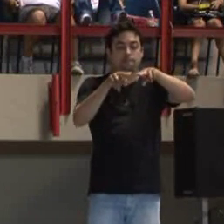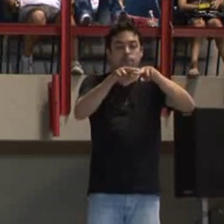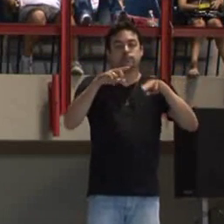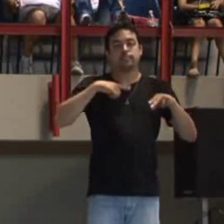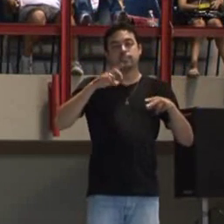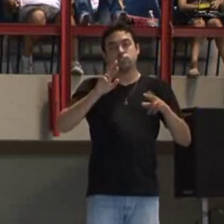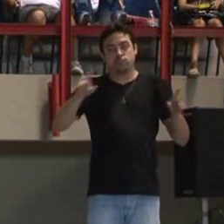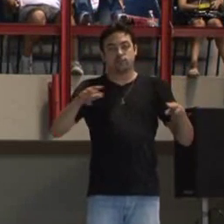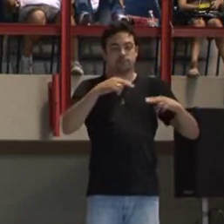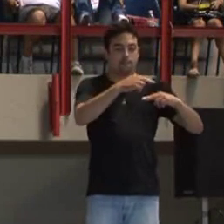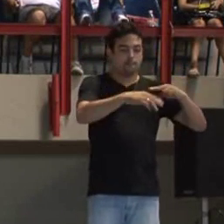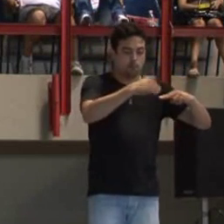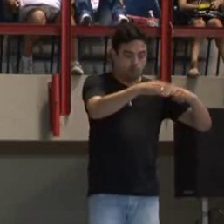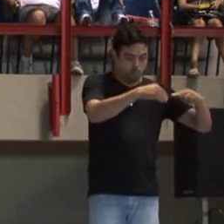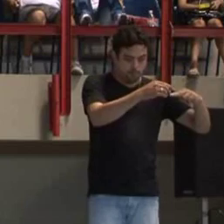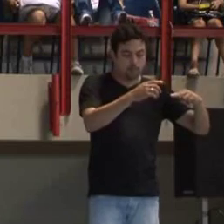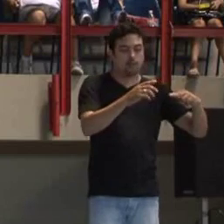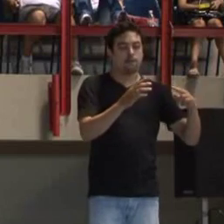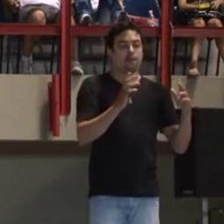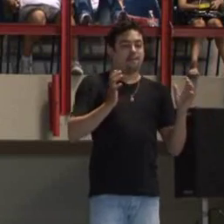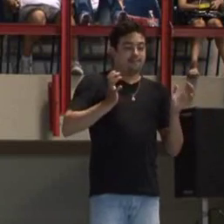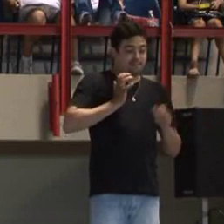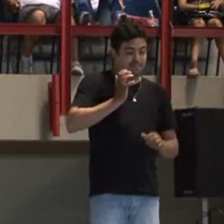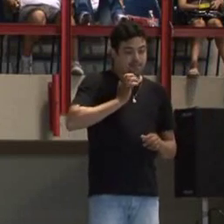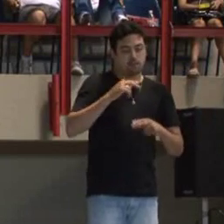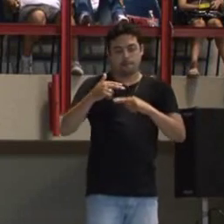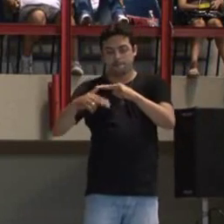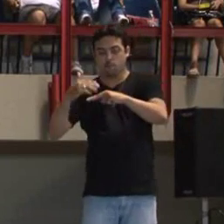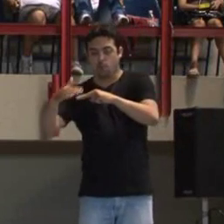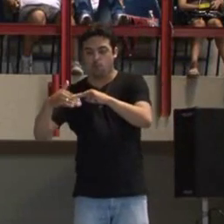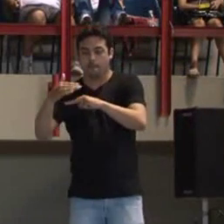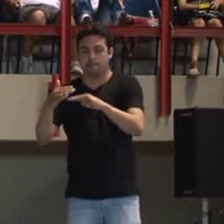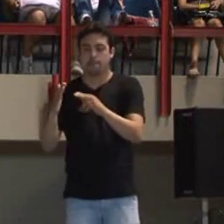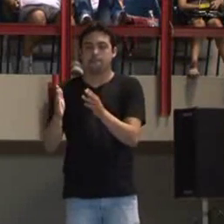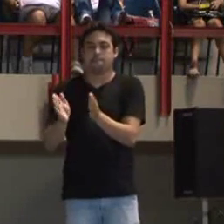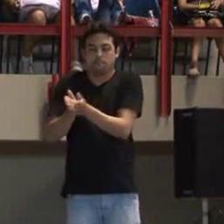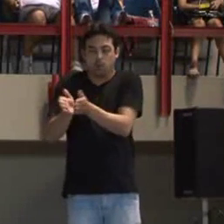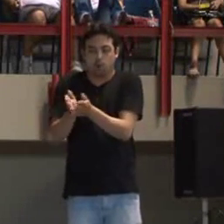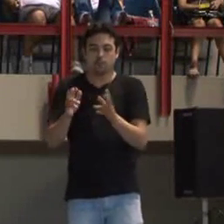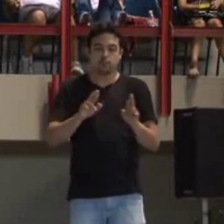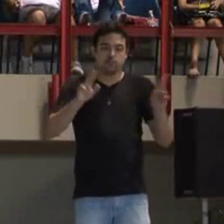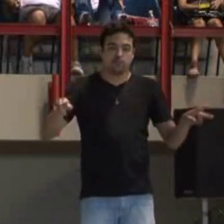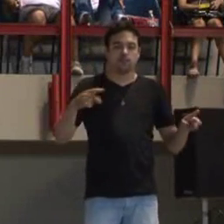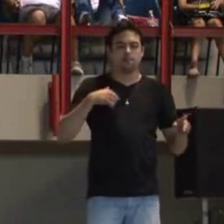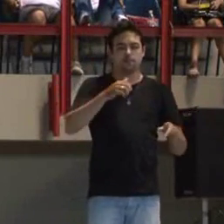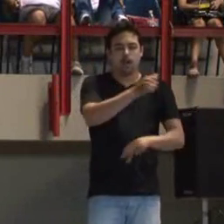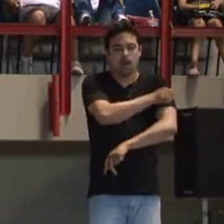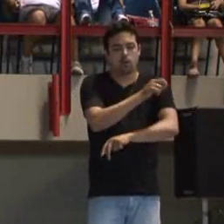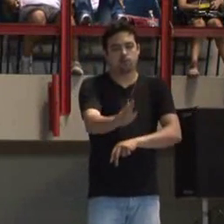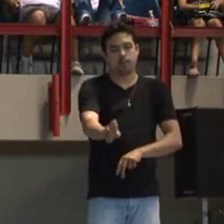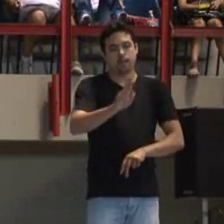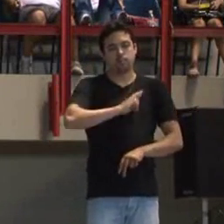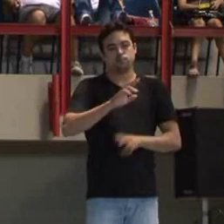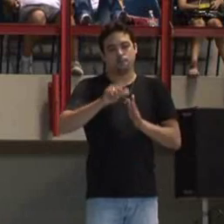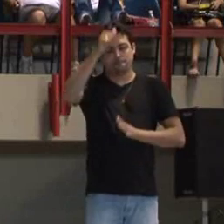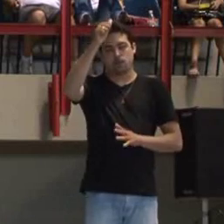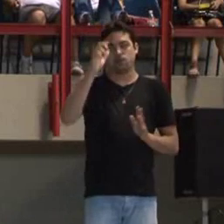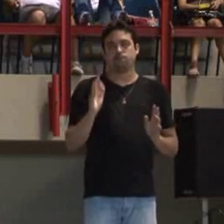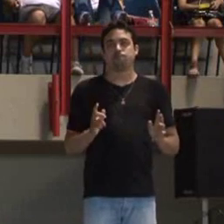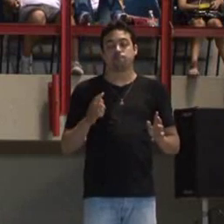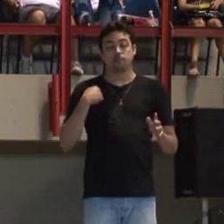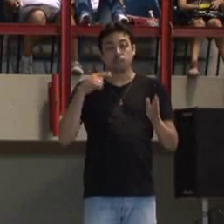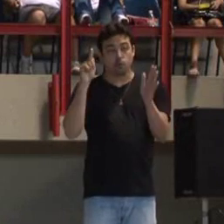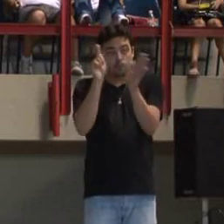uma diferença entre a múmia do rico e do pobre. Eu me lembro quando eu comecei a dar aula, que teve um aluno que me deu uma resposta que para mim foi uma das melhores de todos os tempos.